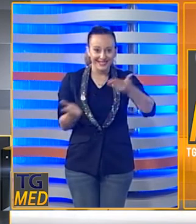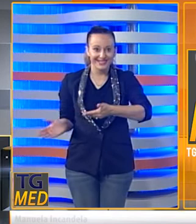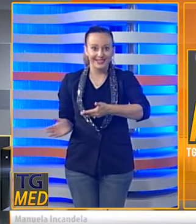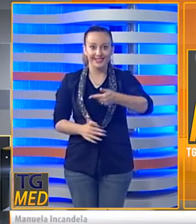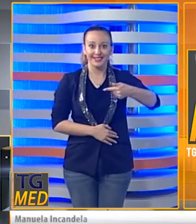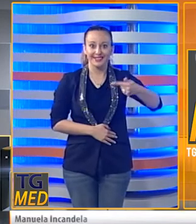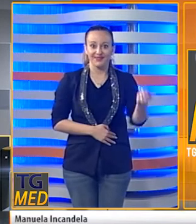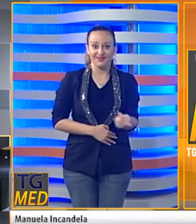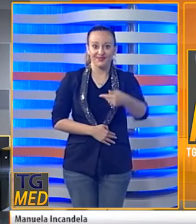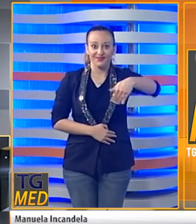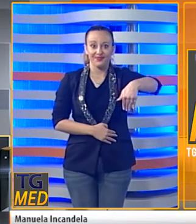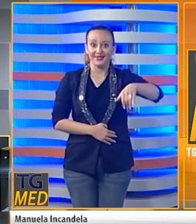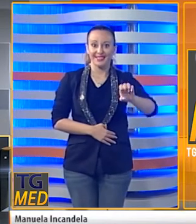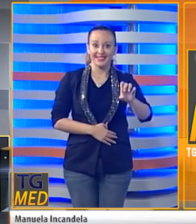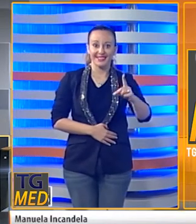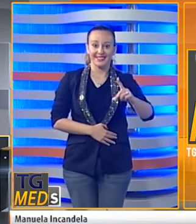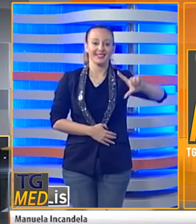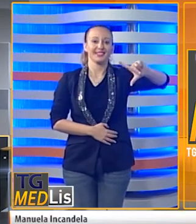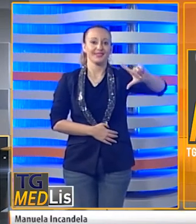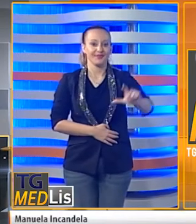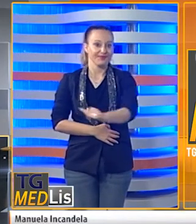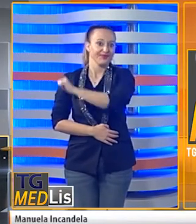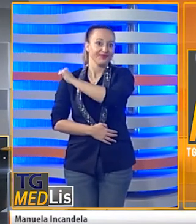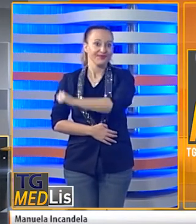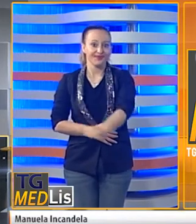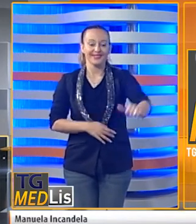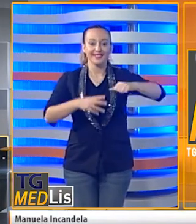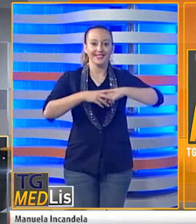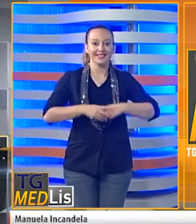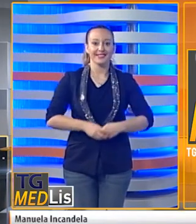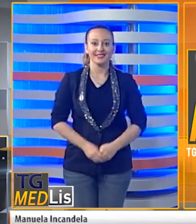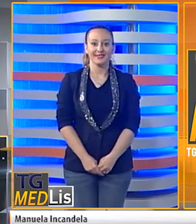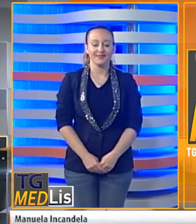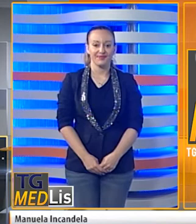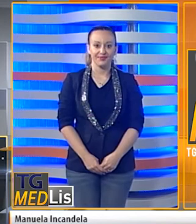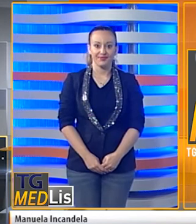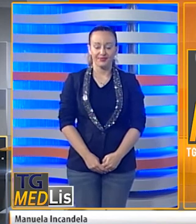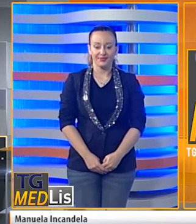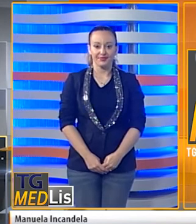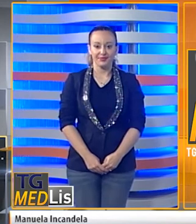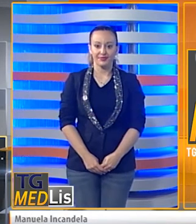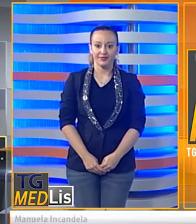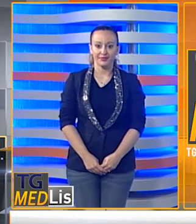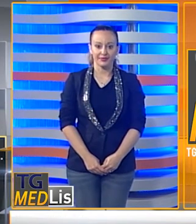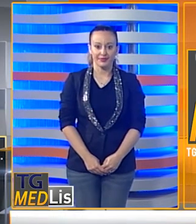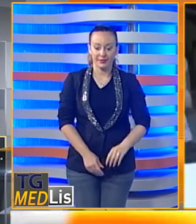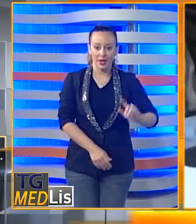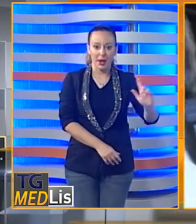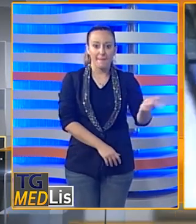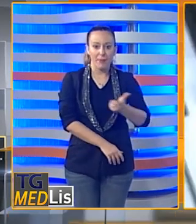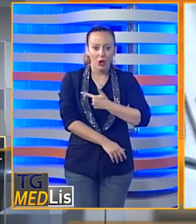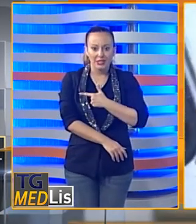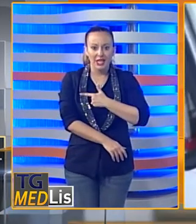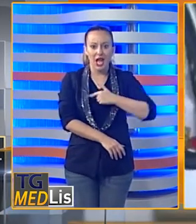Bentrovati al TG Med LIS, l'informazione nella lingua italiana dei segni a cura della redazione del TG Med.